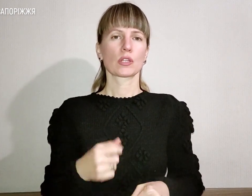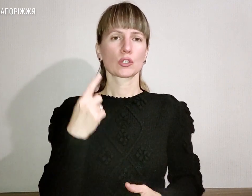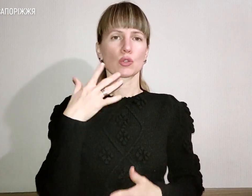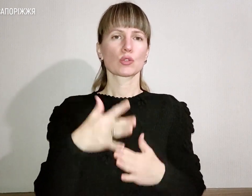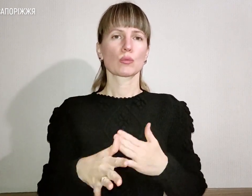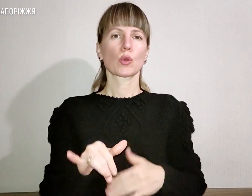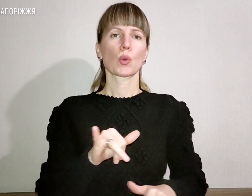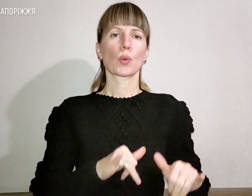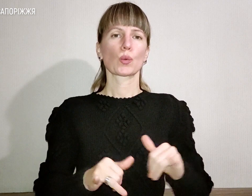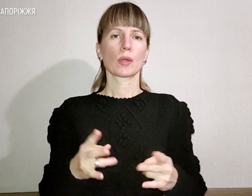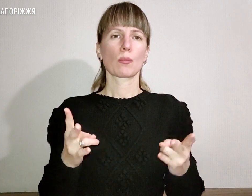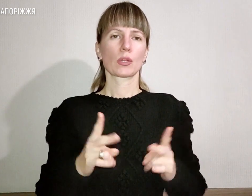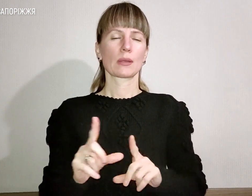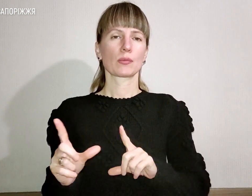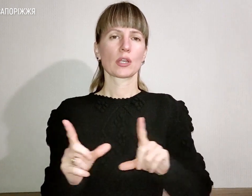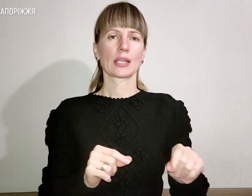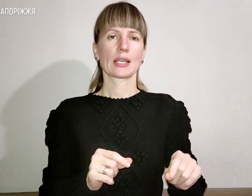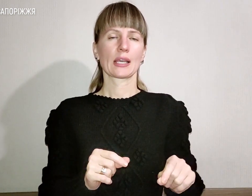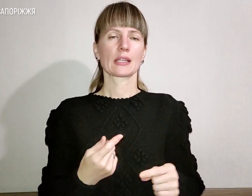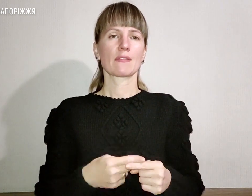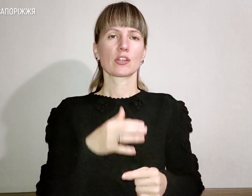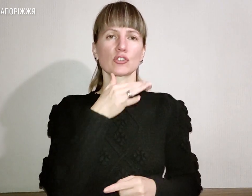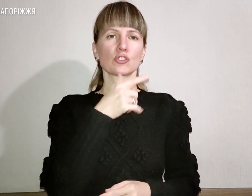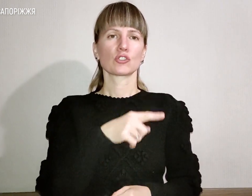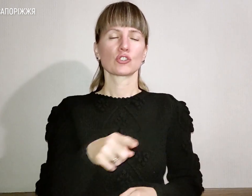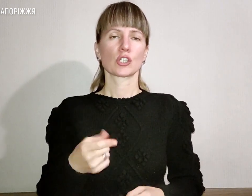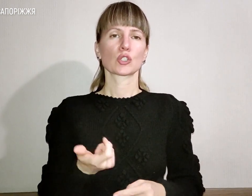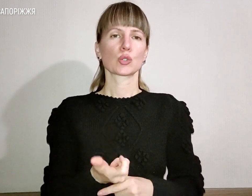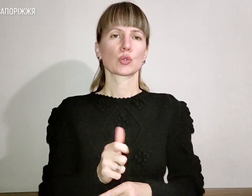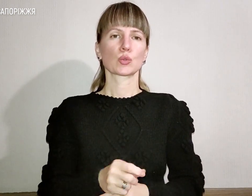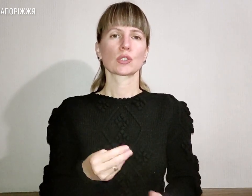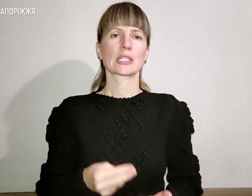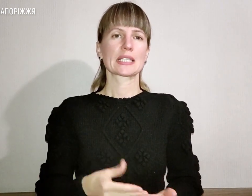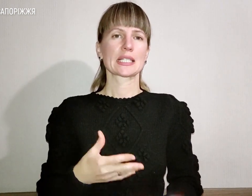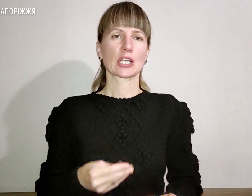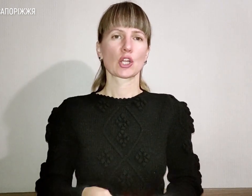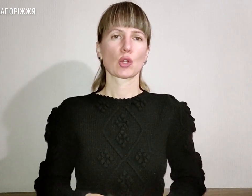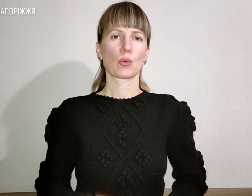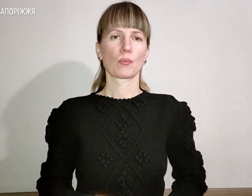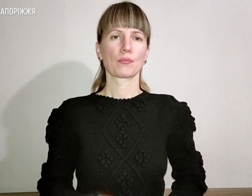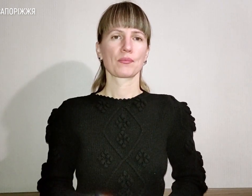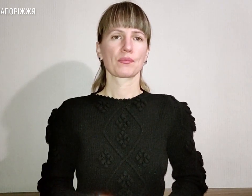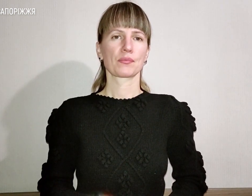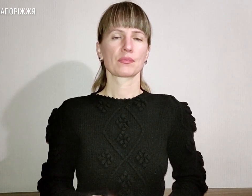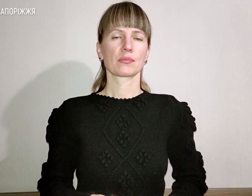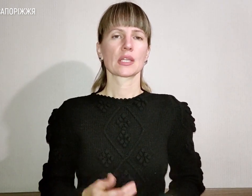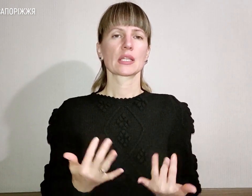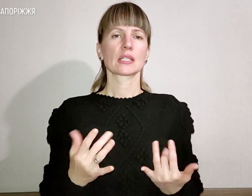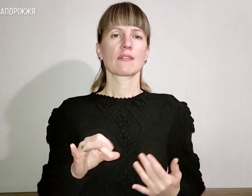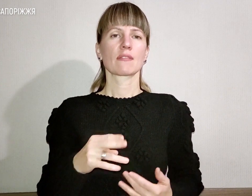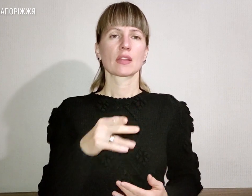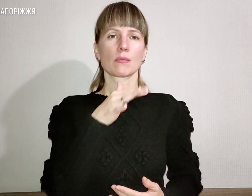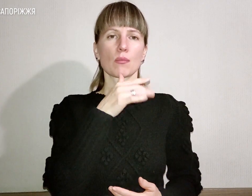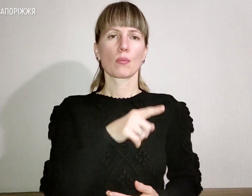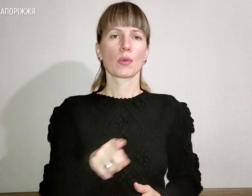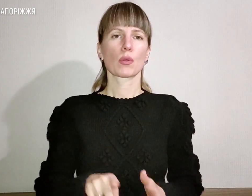куди потрібно їхати. Тобто в цей час це дуже цінно. Скільки від моменту початку війни,